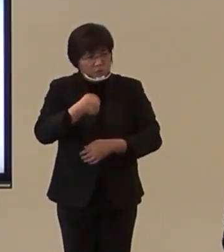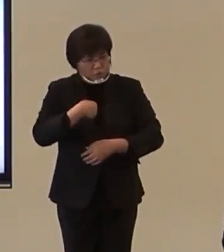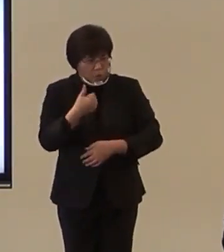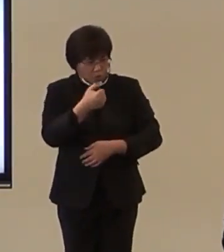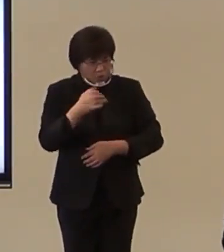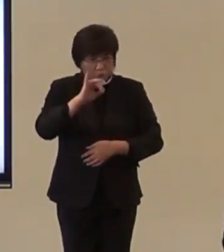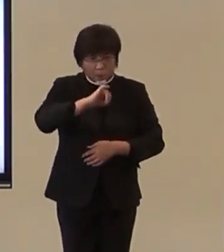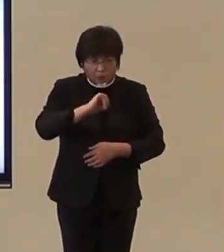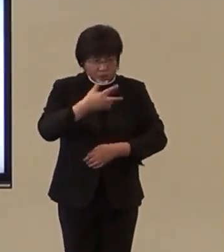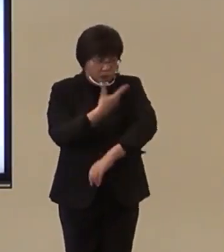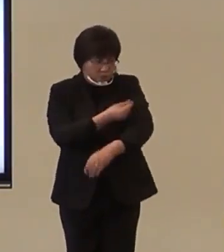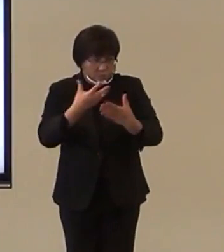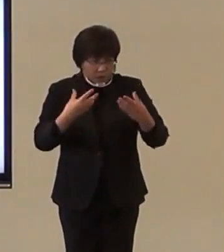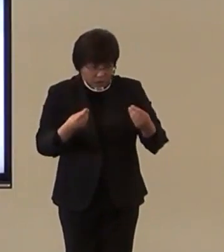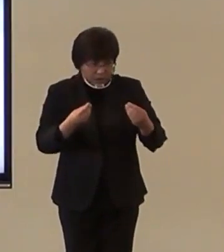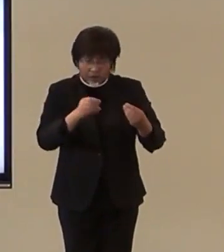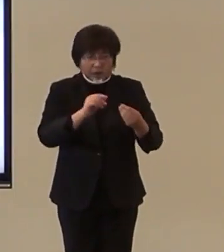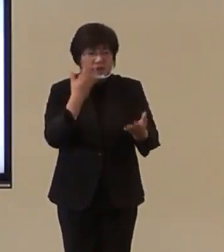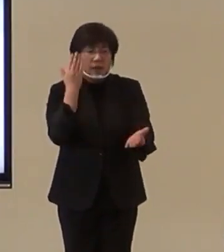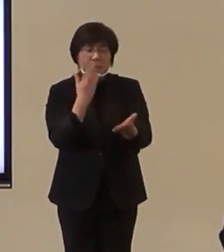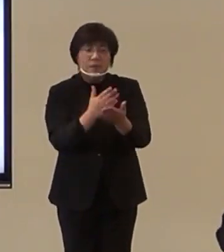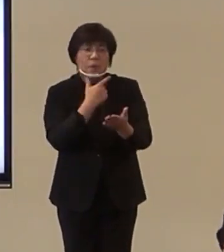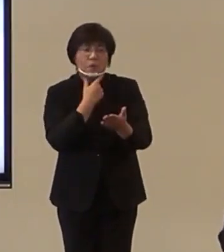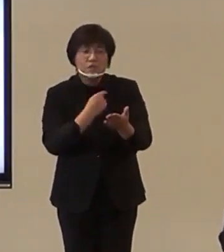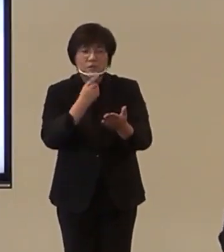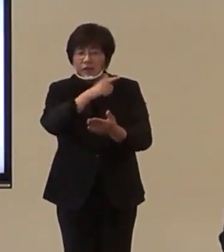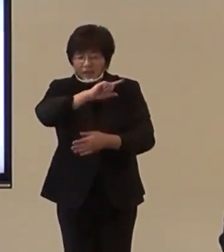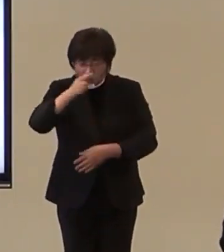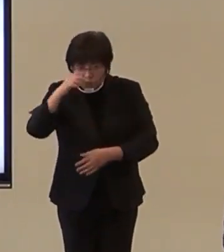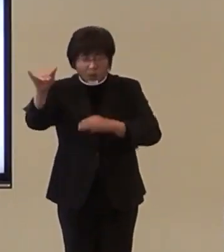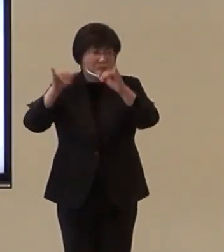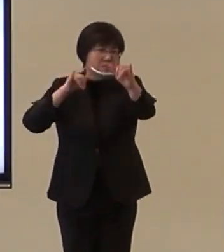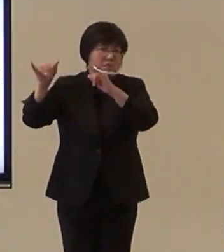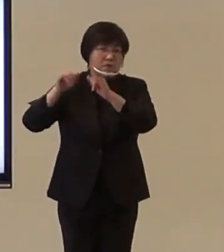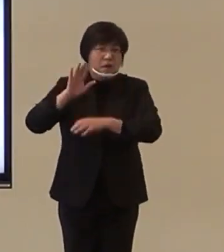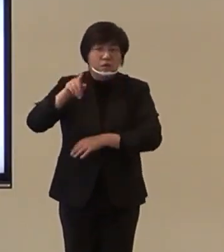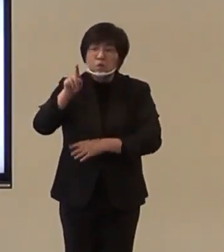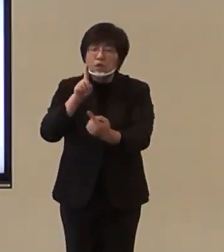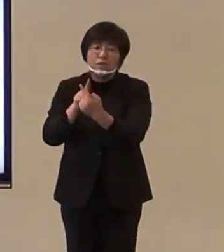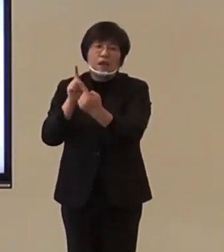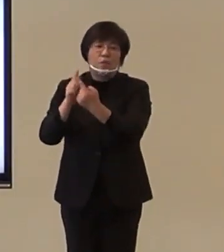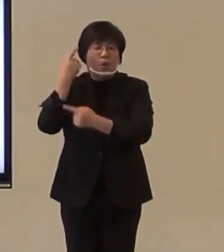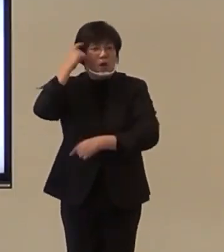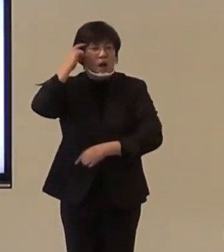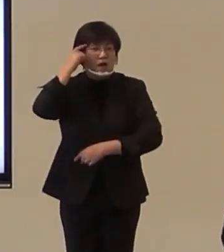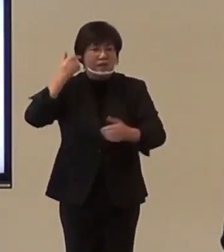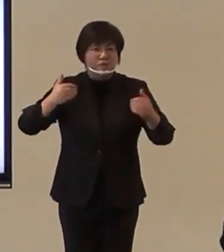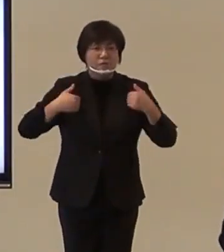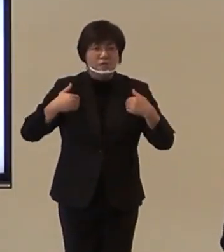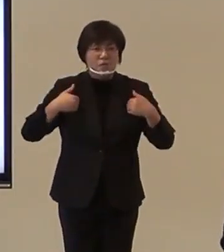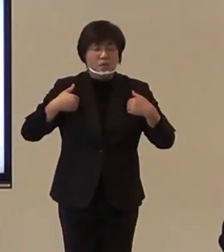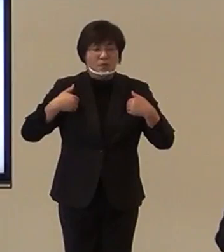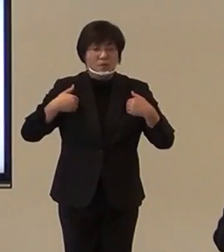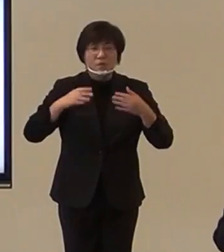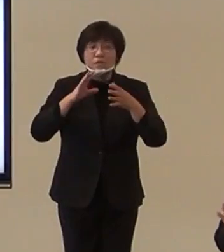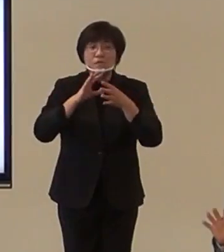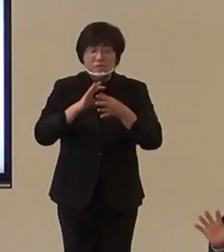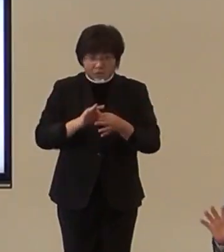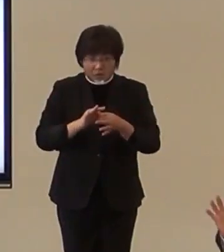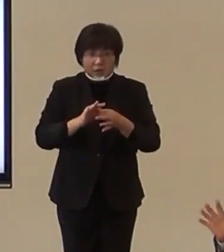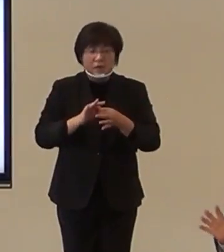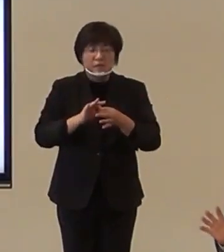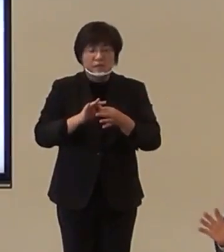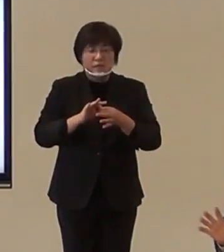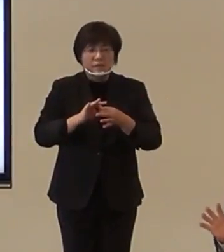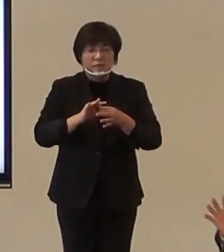かとか、打つことやめてほしいとか、いろいろ言うかもしれません。ここにも対応しなきゃいけません。ですからここはステークホルダーが非常